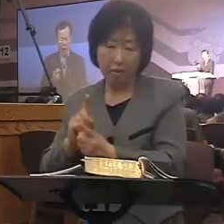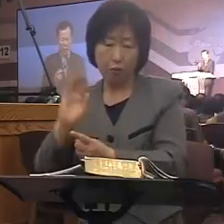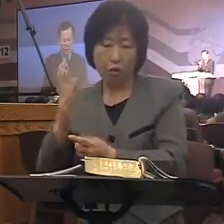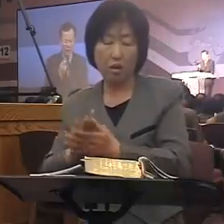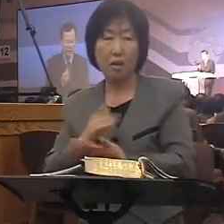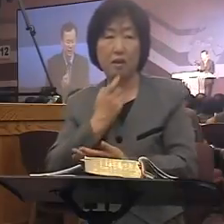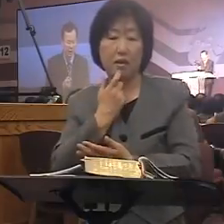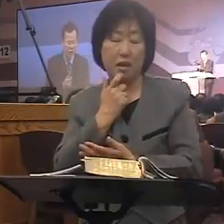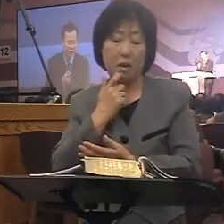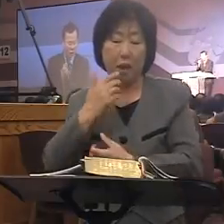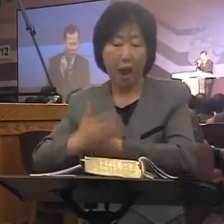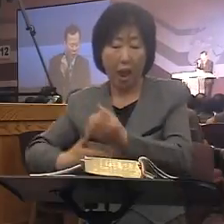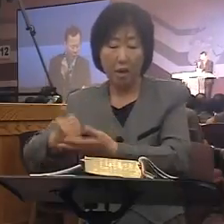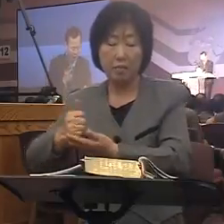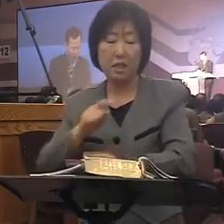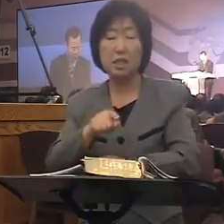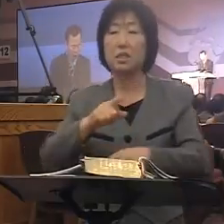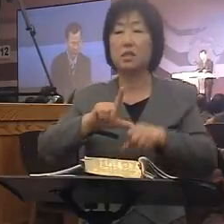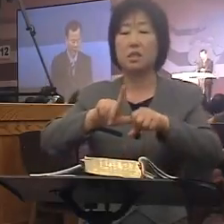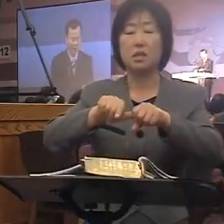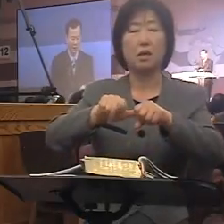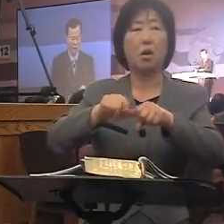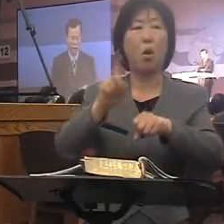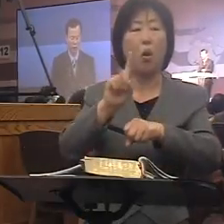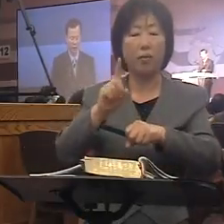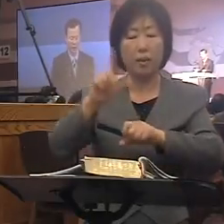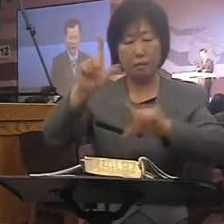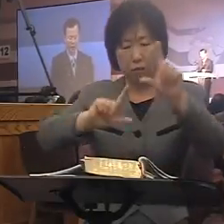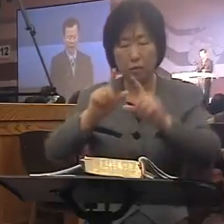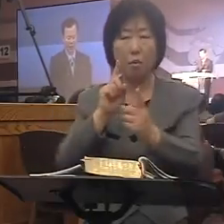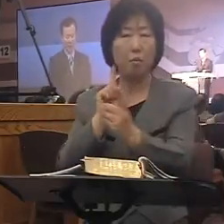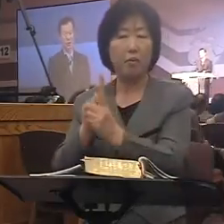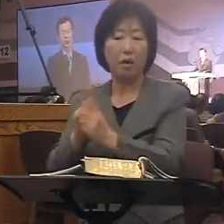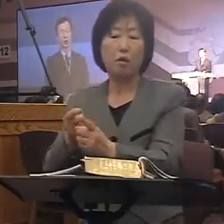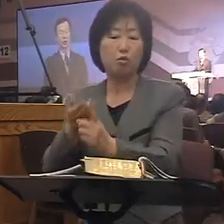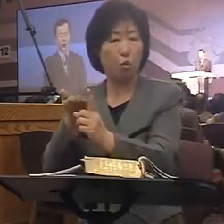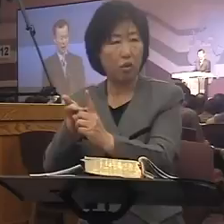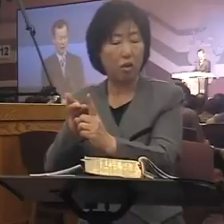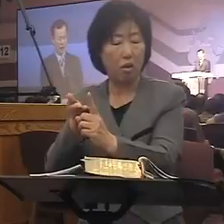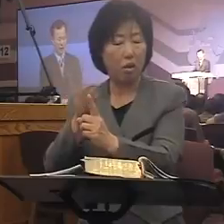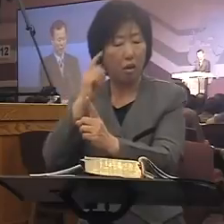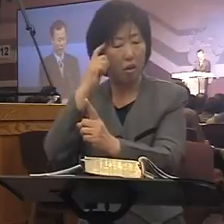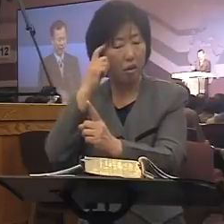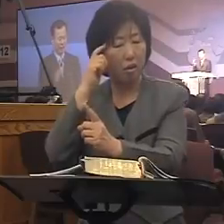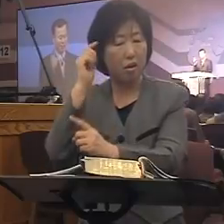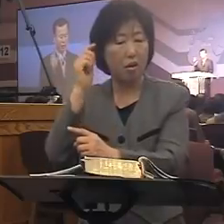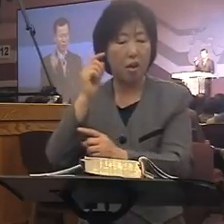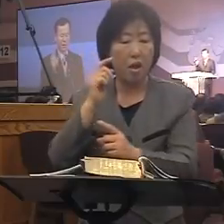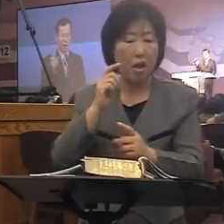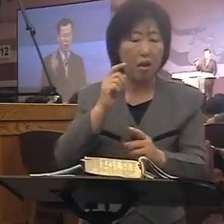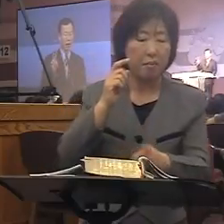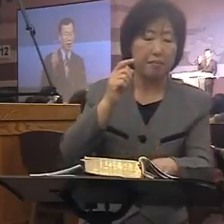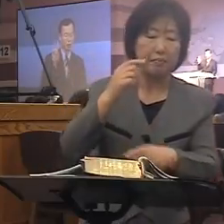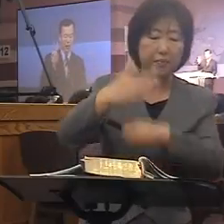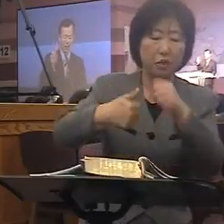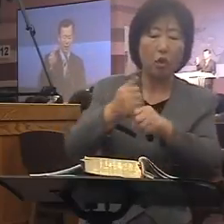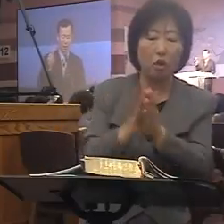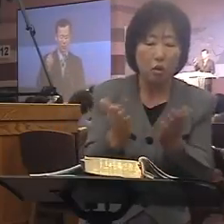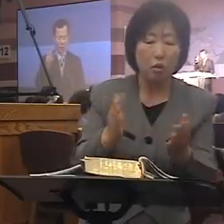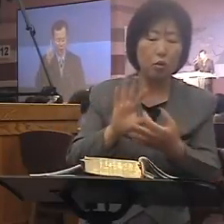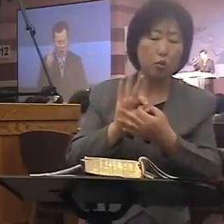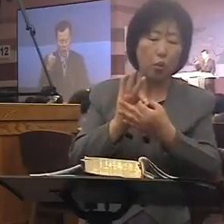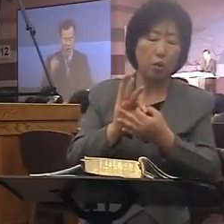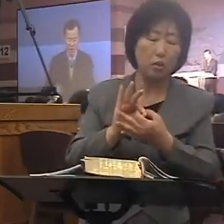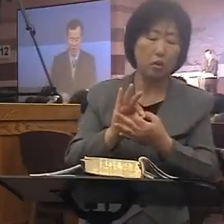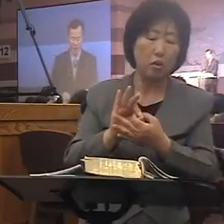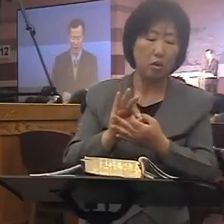하나님께서 야곱을 이 시간 어떠한 모습에서 만나주셨는가? 말씀을 통해 우리가 깊이 좀 상고할 것 두 가지가